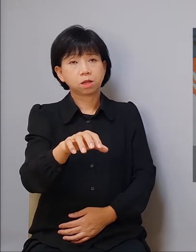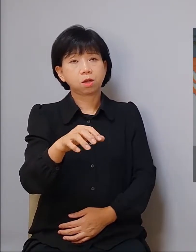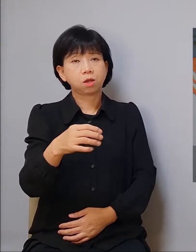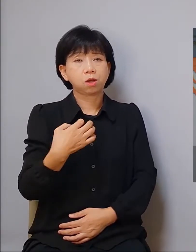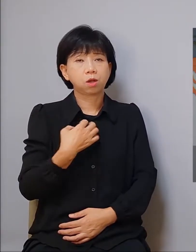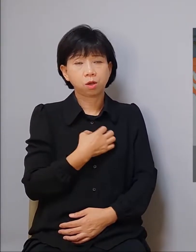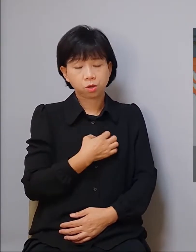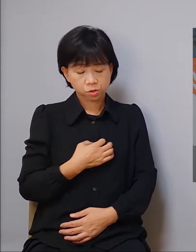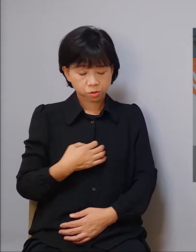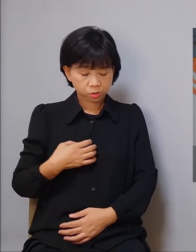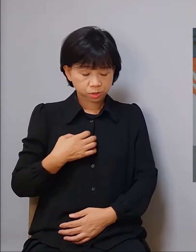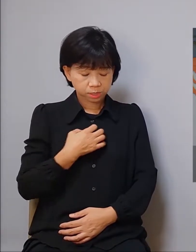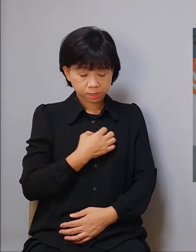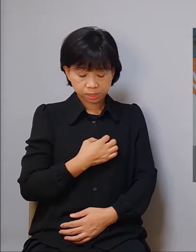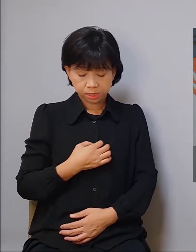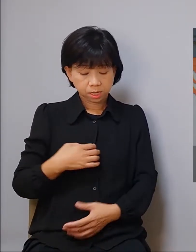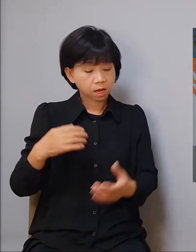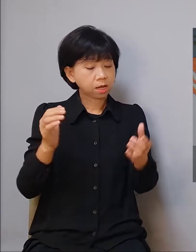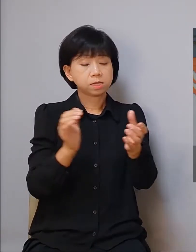세상에서